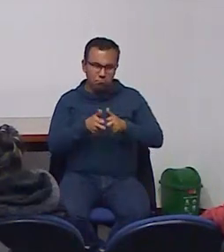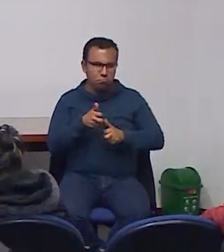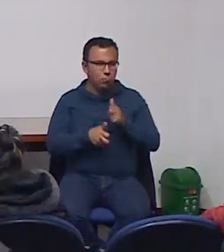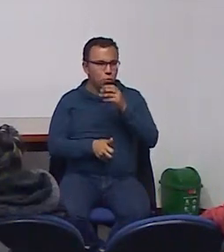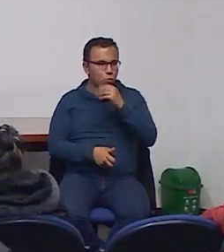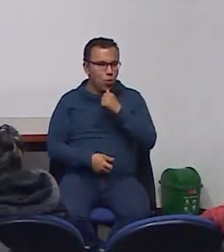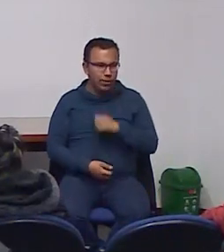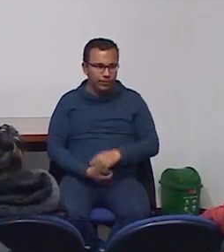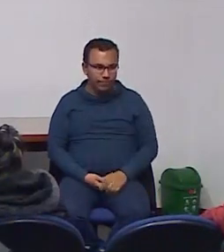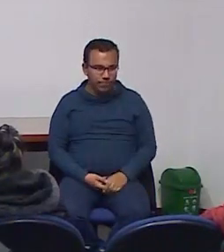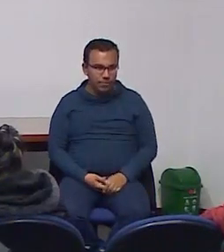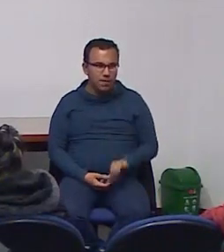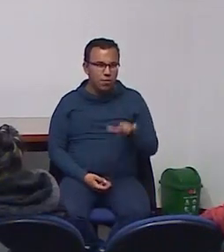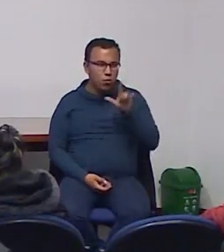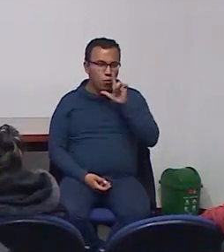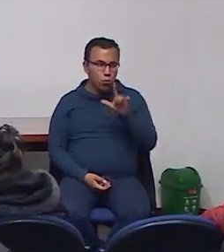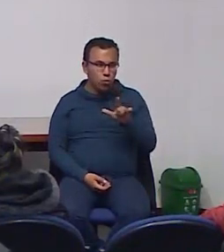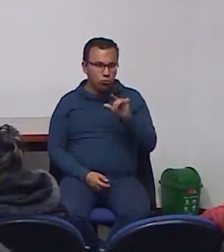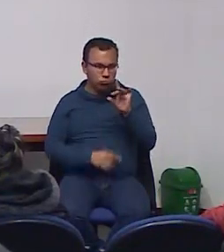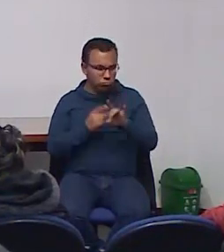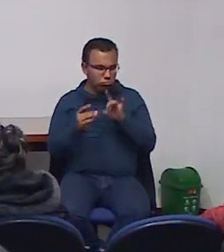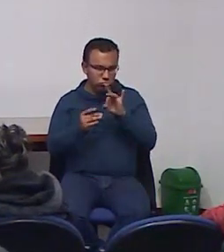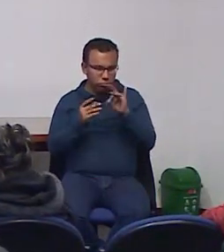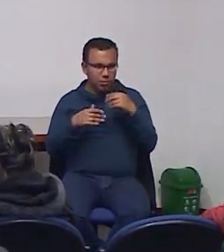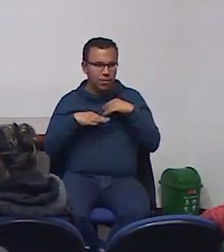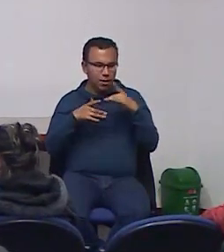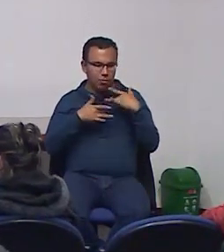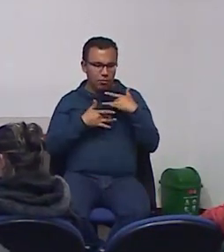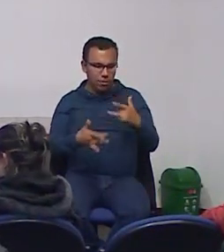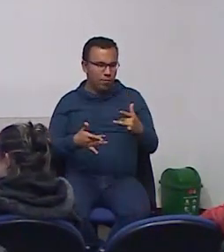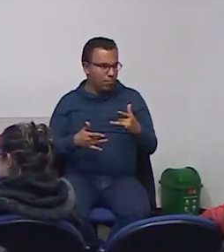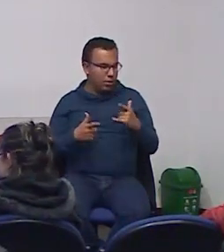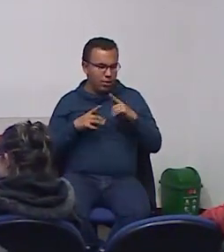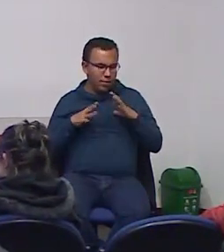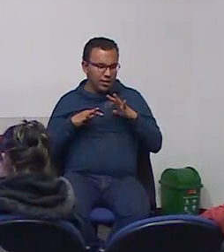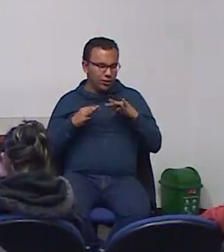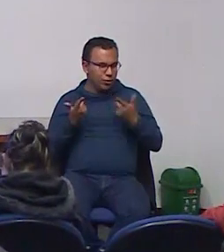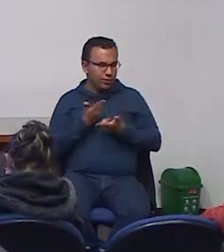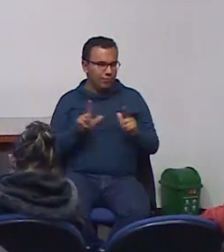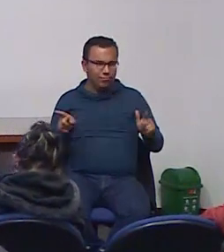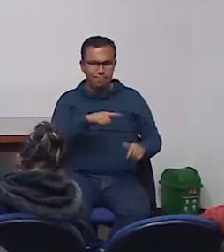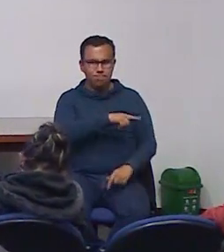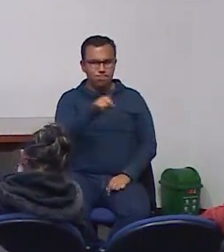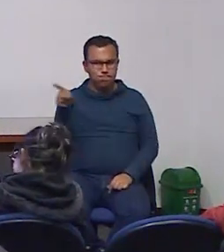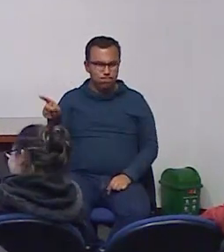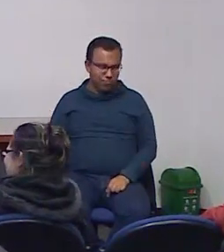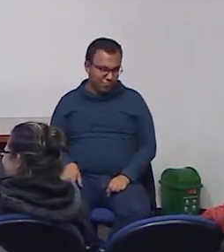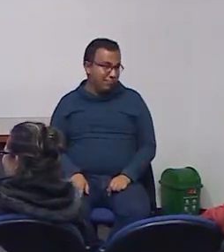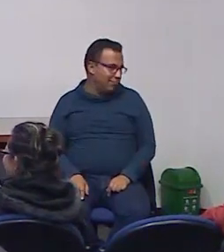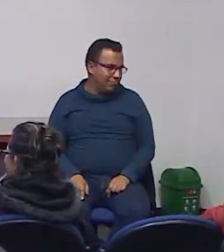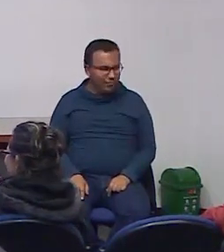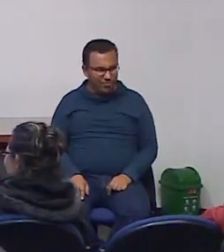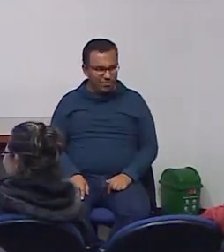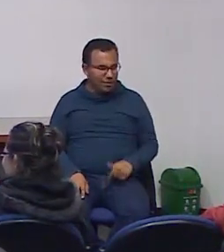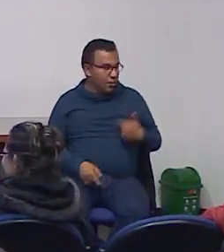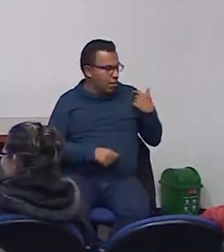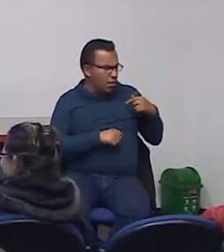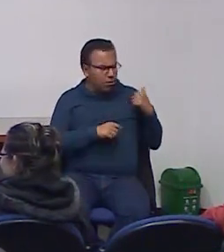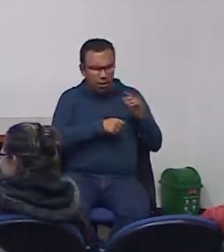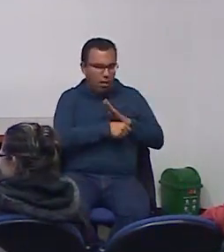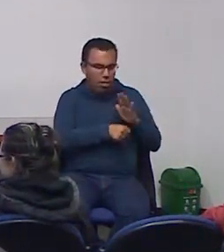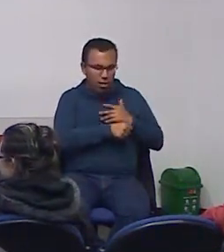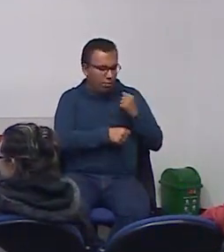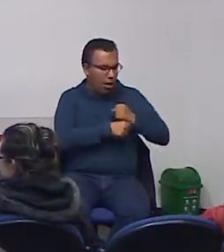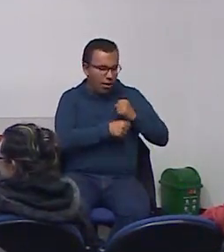pero en julio es un espacio muy ideal para voluntariado es un espacio clave porque porque digamos que los procesos cambian un poquito porque nosotros